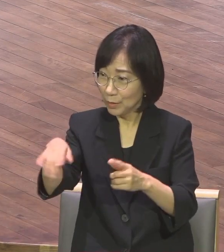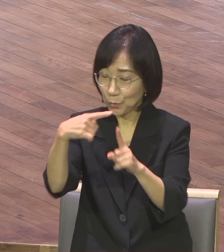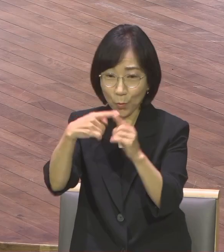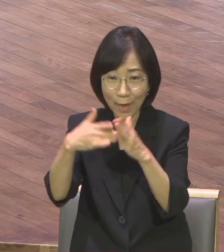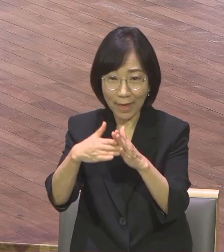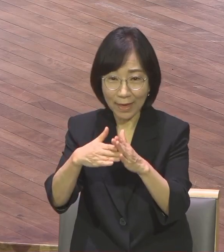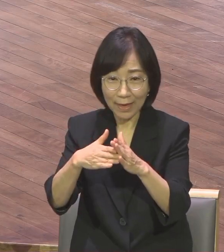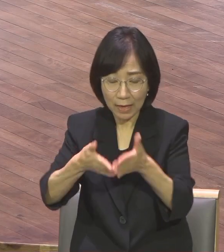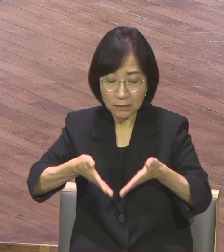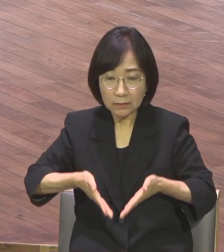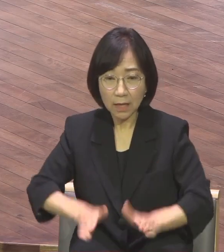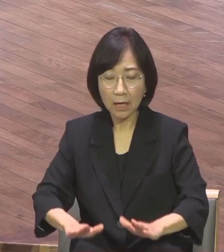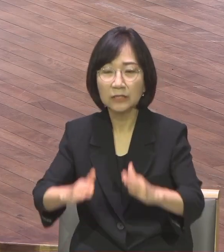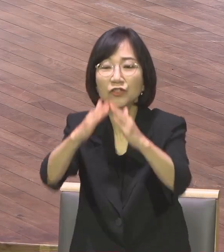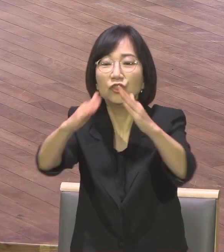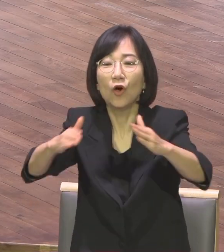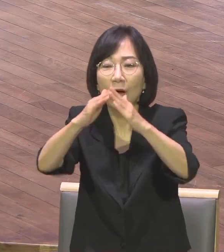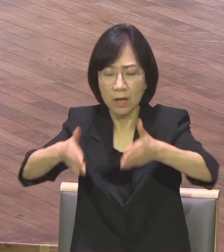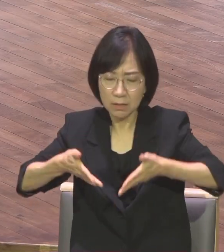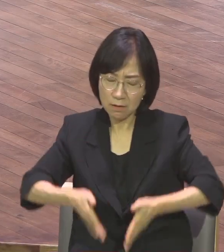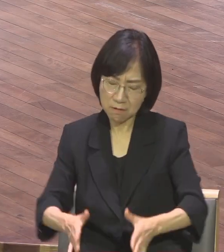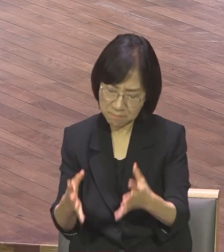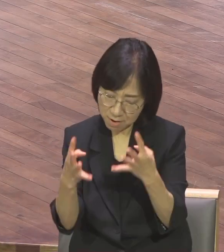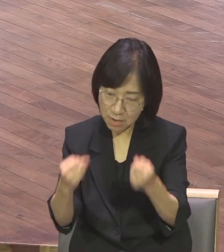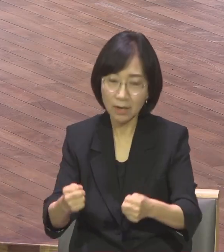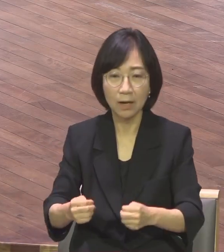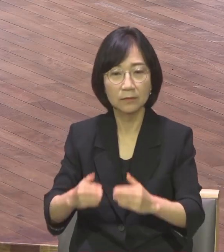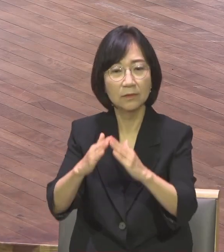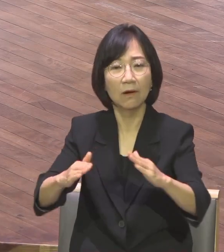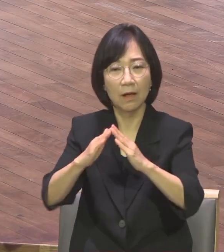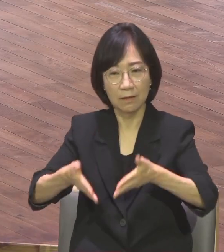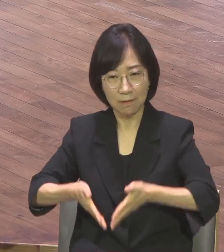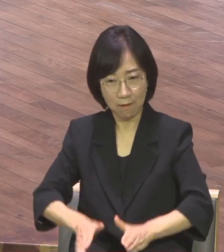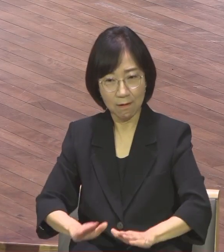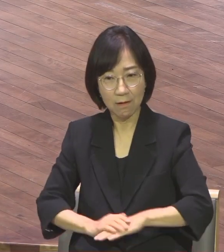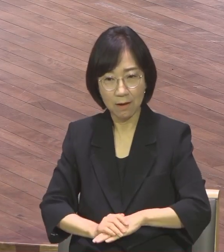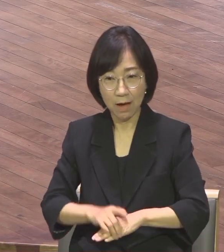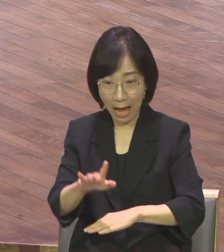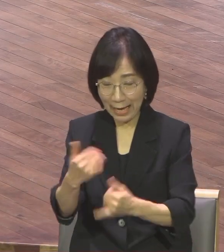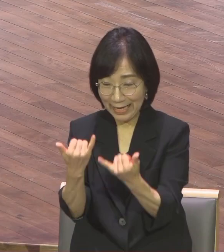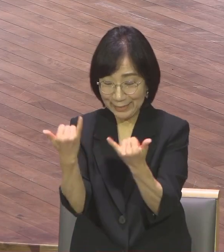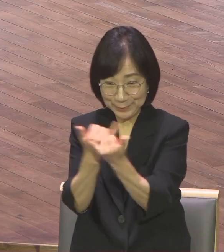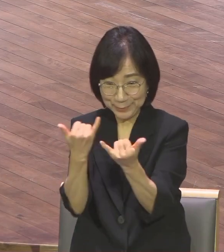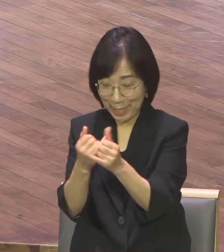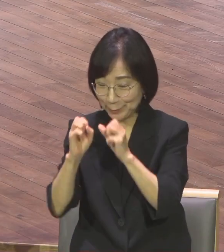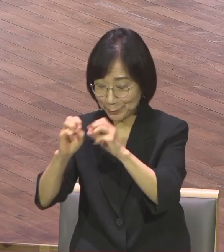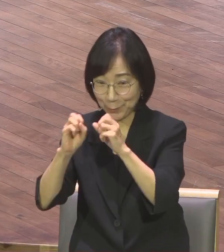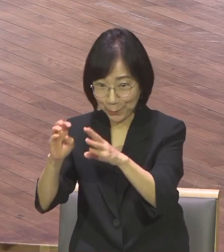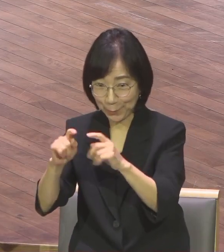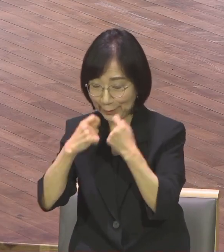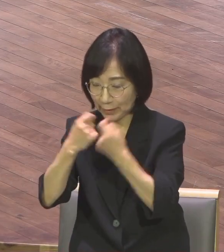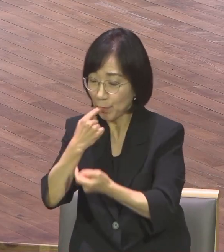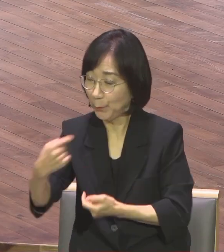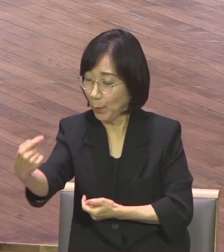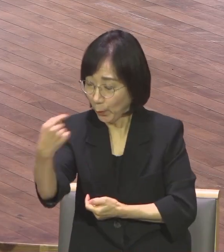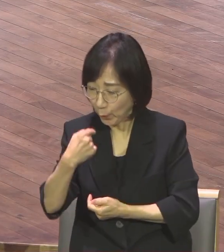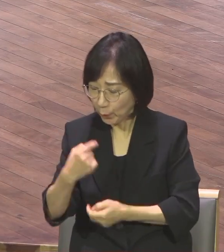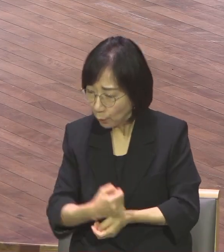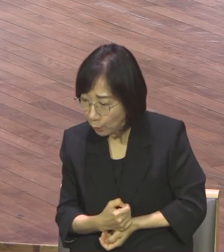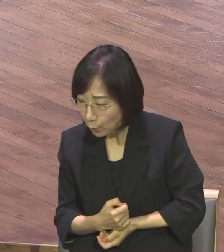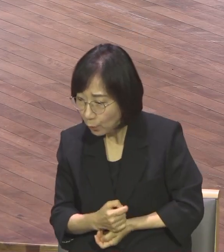많아요. 전라도 사람들은 이 권력전도 하는 거 팀 보고서를 보면요, 주로